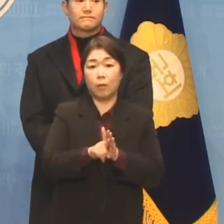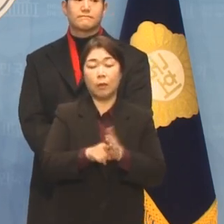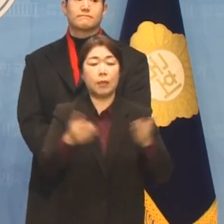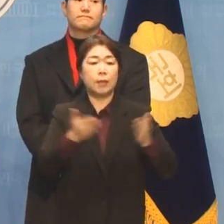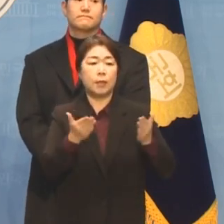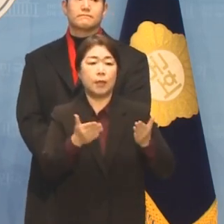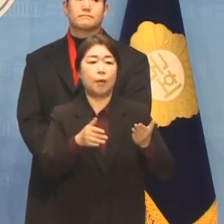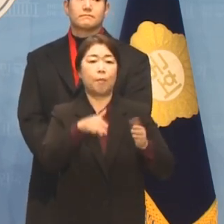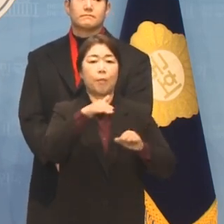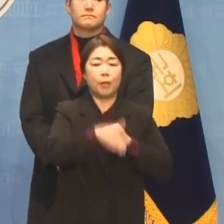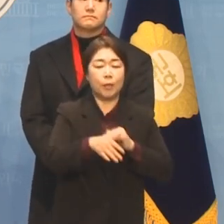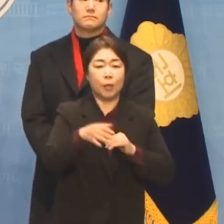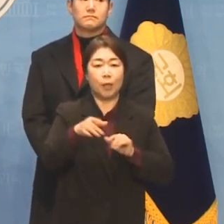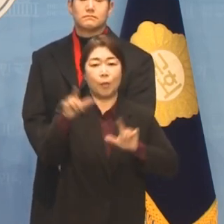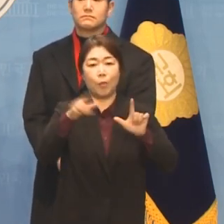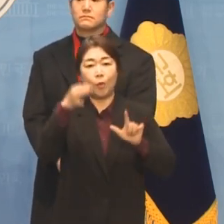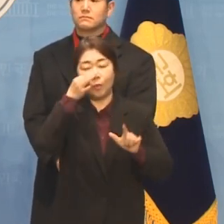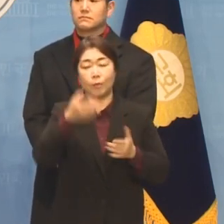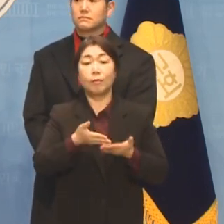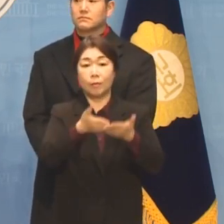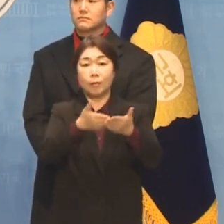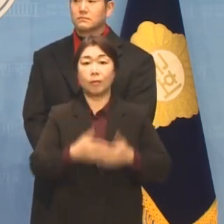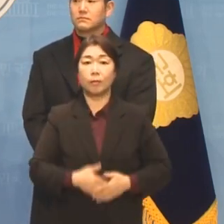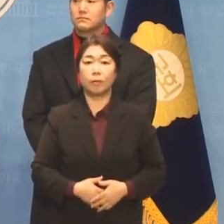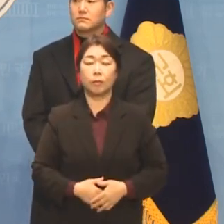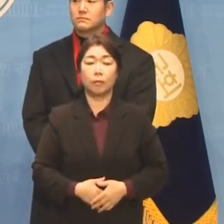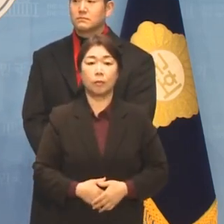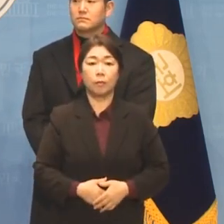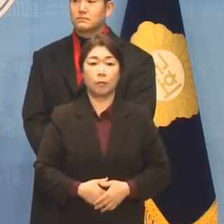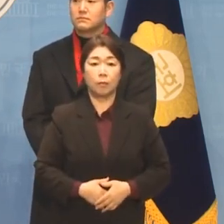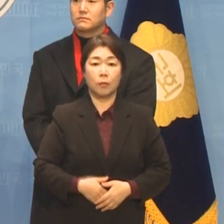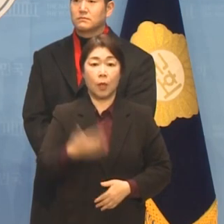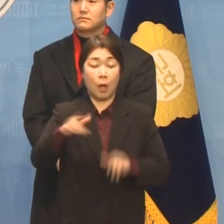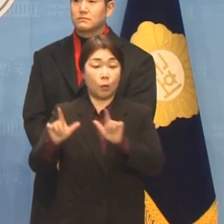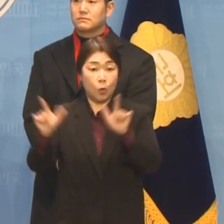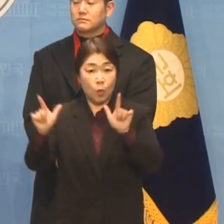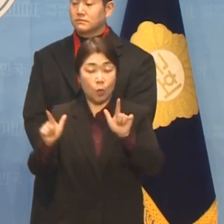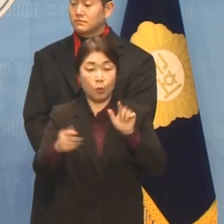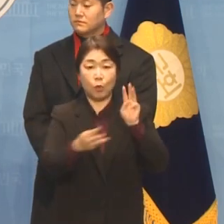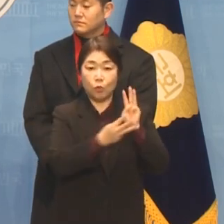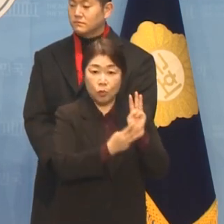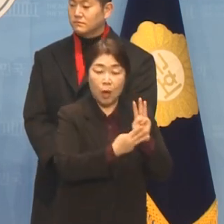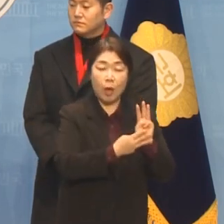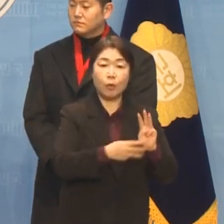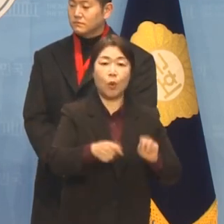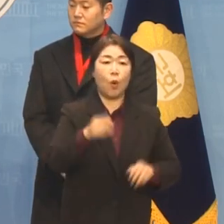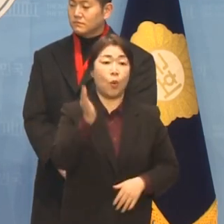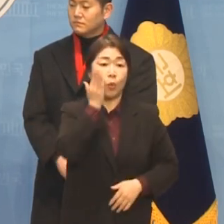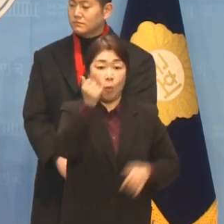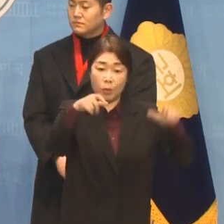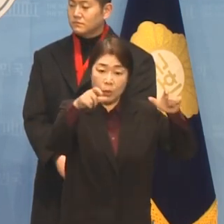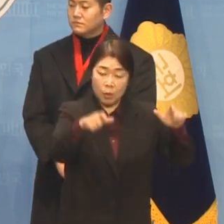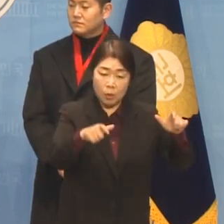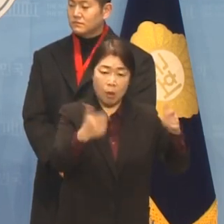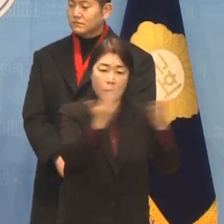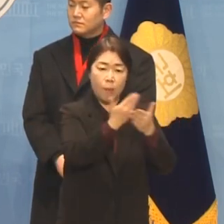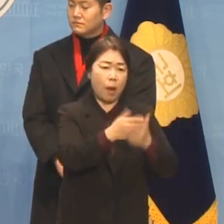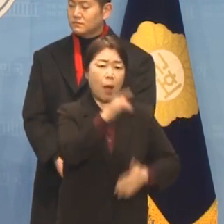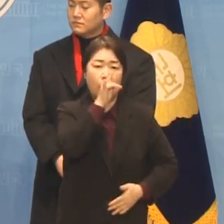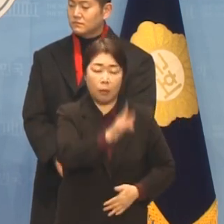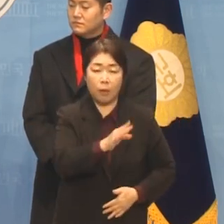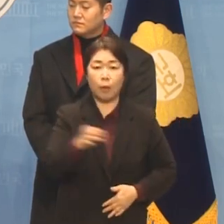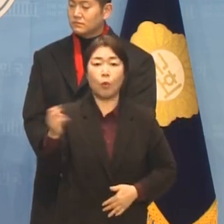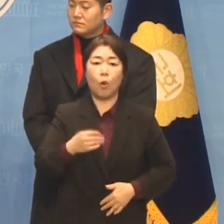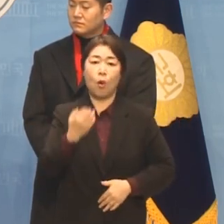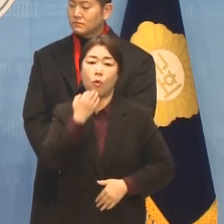근무의 모델을 제안하고자 합니다. 강동, 중랑, 도봉 지역은 지금까지 개발해서 소외되었고